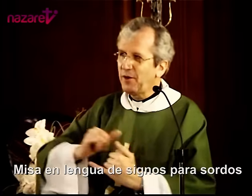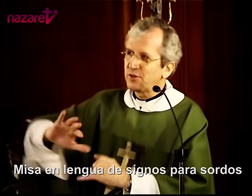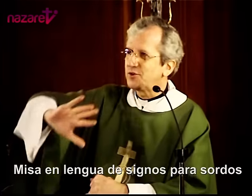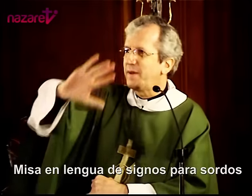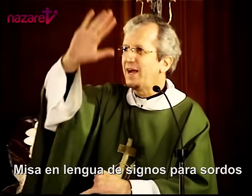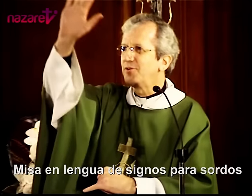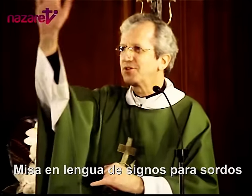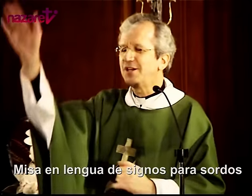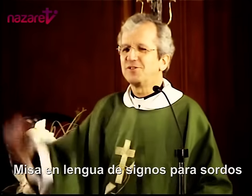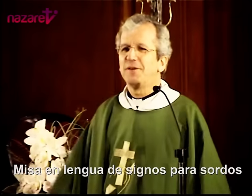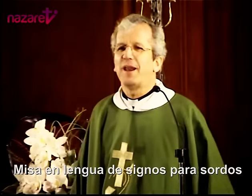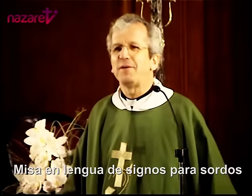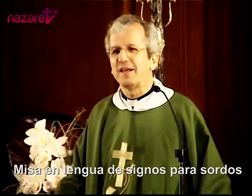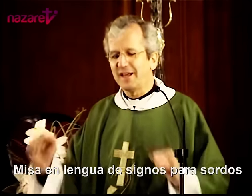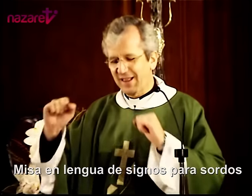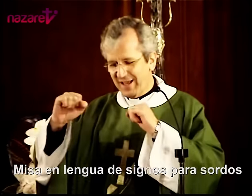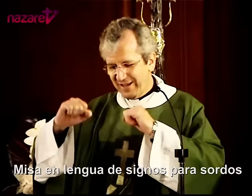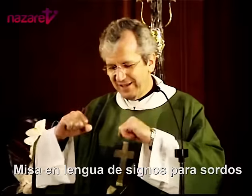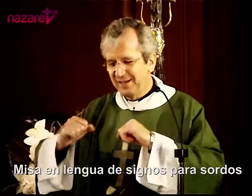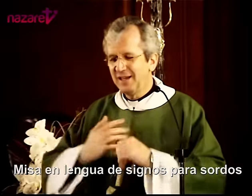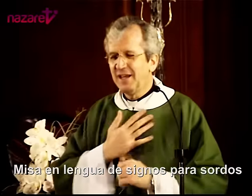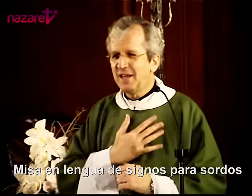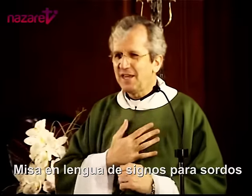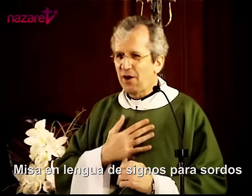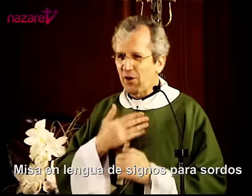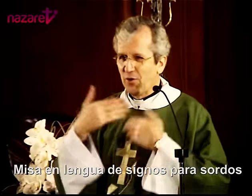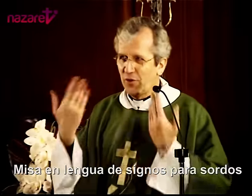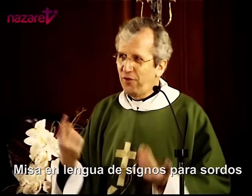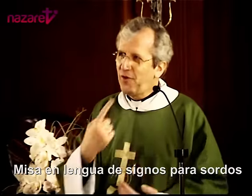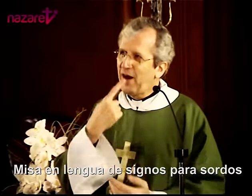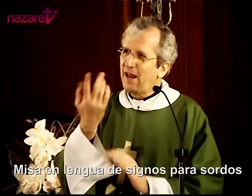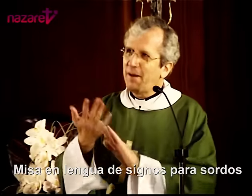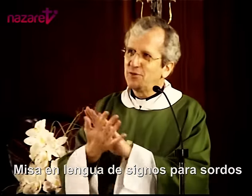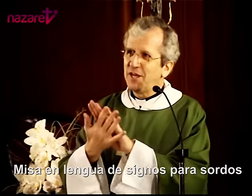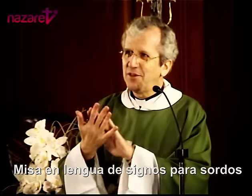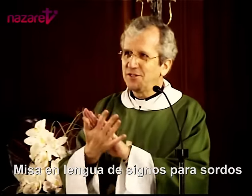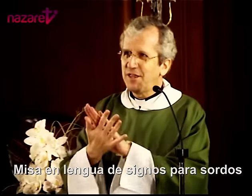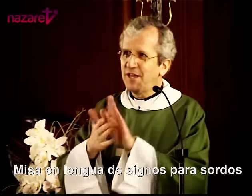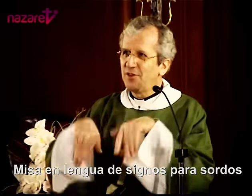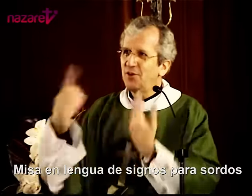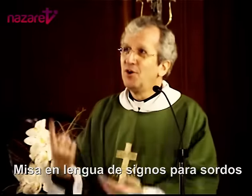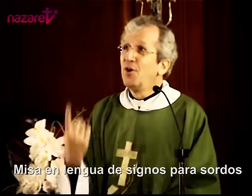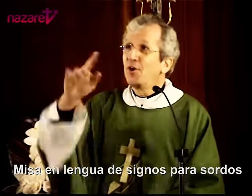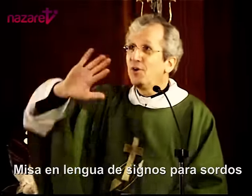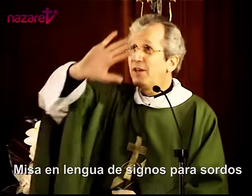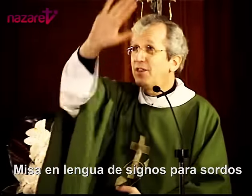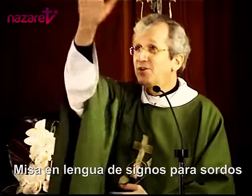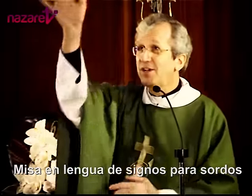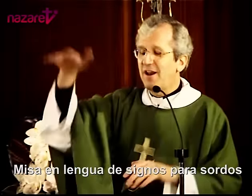nuestros pecados y nos lleve a la vida eterna. Amén. Y ahora con gozo alabamos a Dios diciendo, gloria a Dios en el